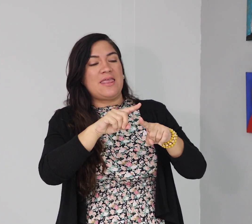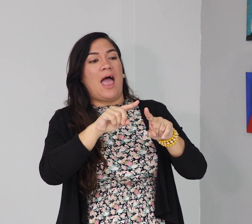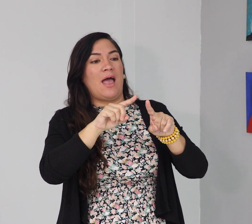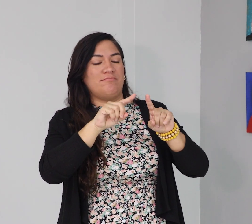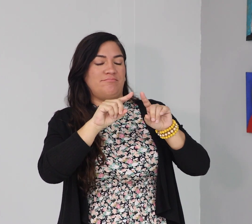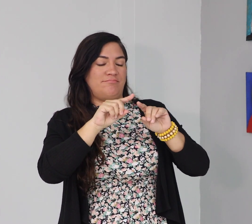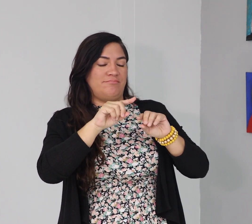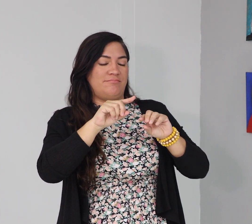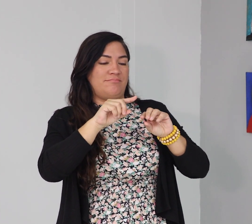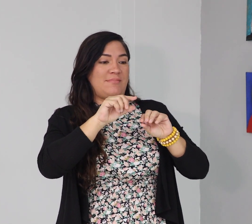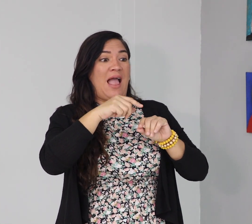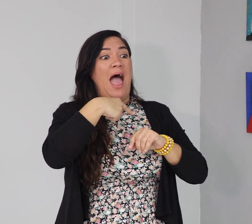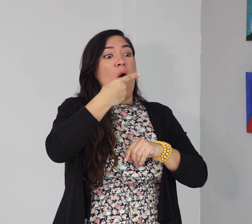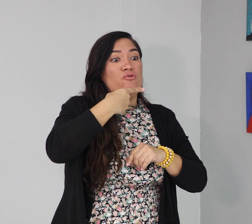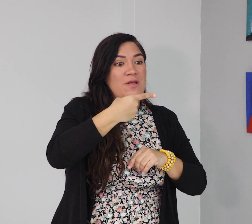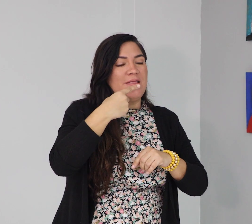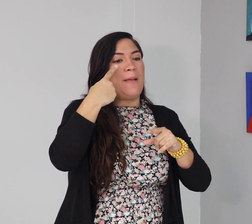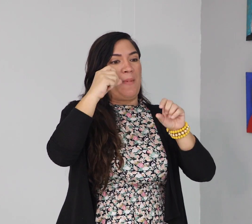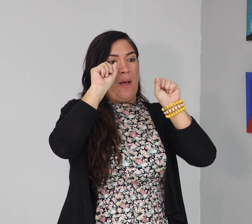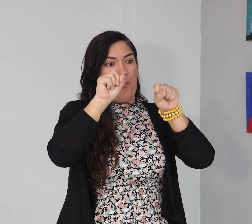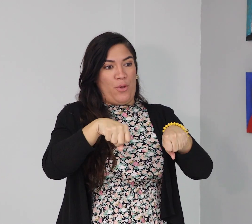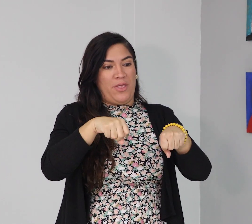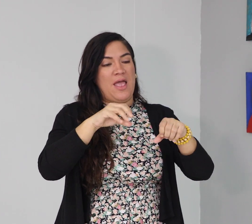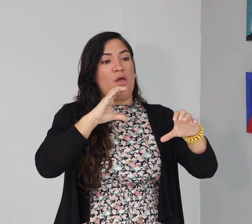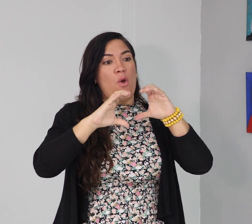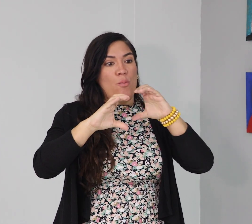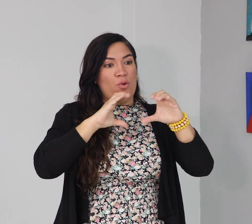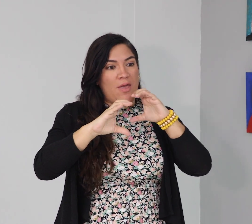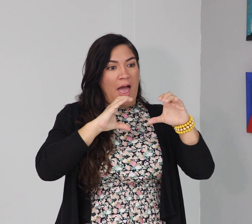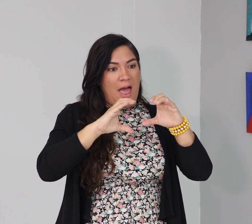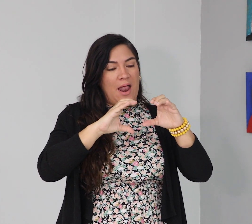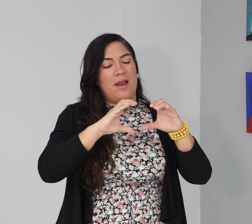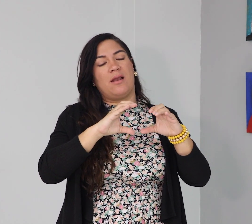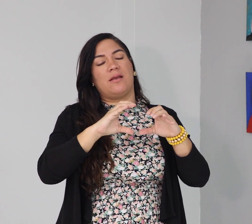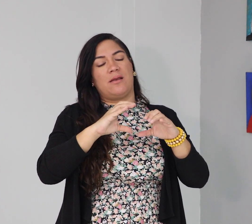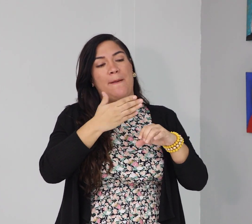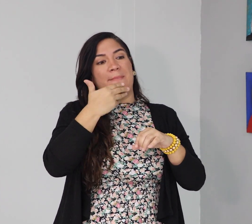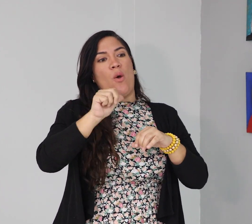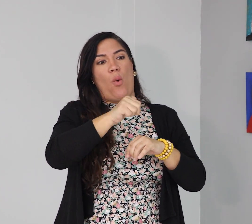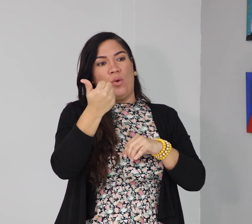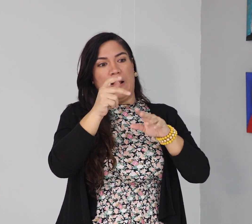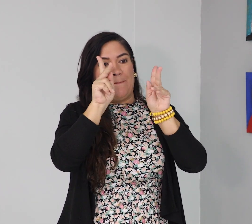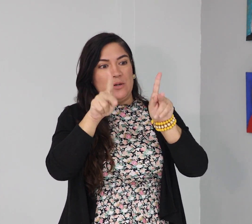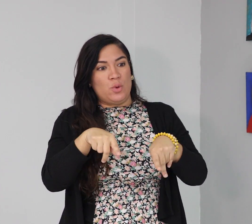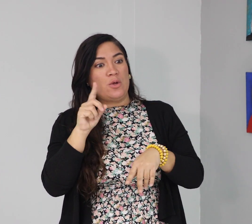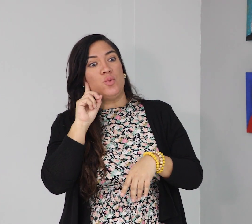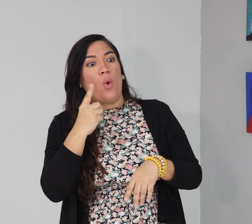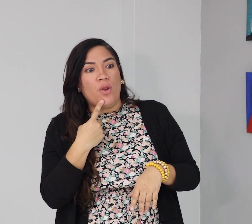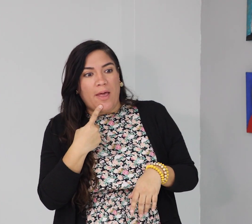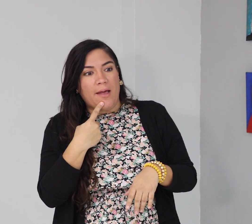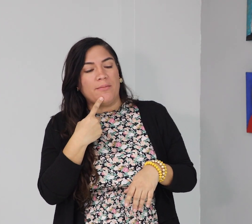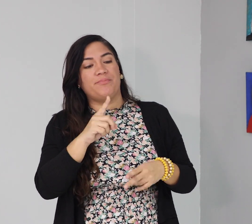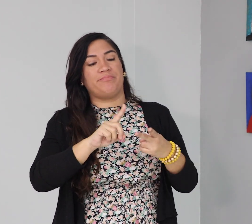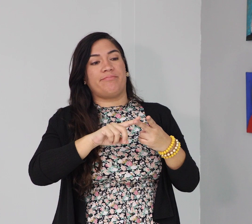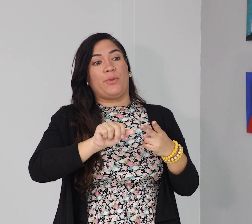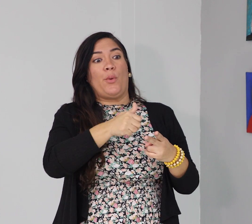señas a oyentes para que puedan comunicarse mejor con otras personas sordas.